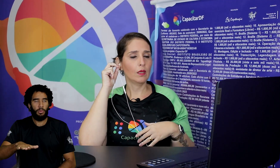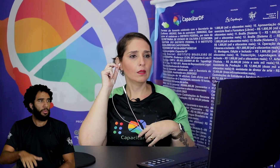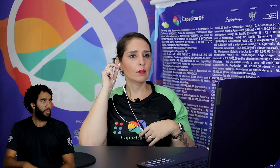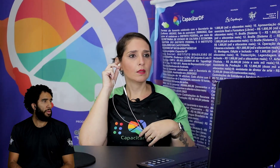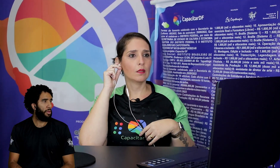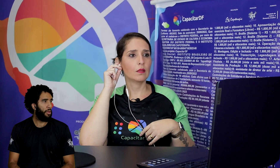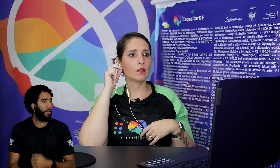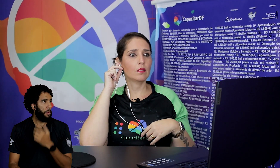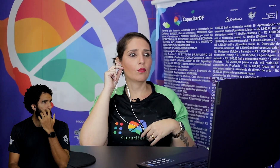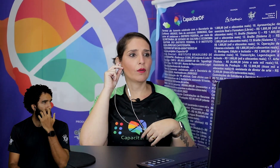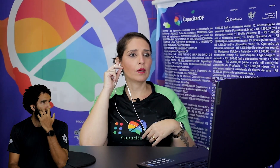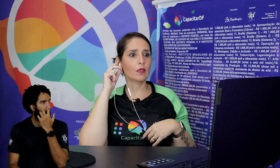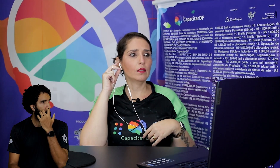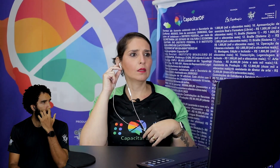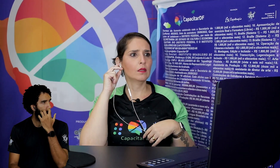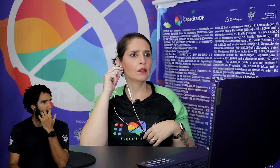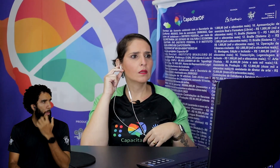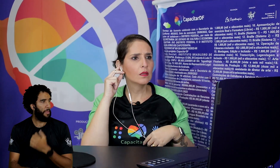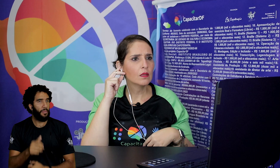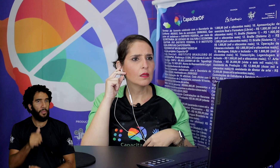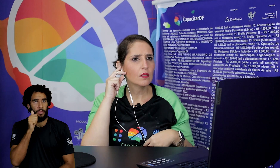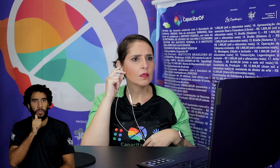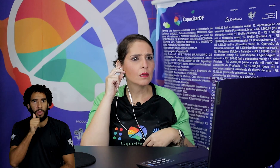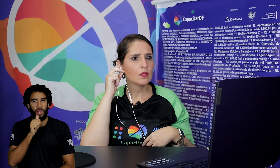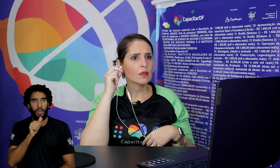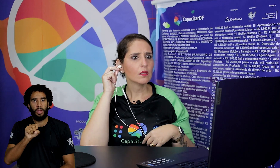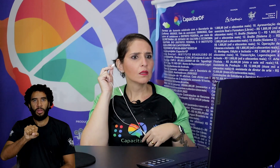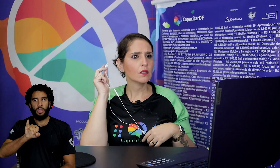Não, né? Silvana?